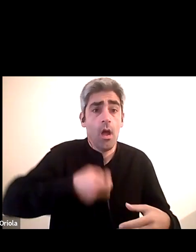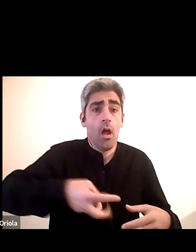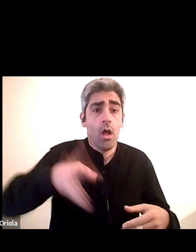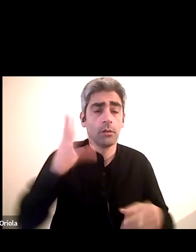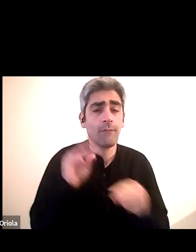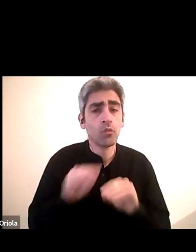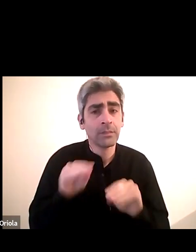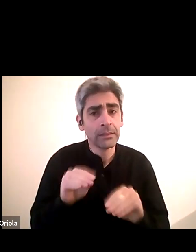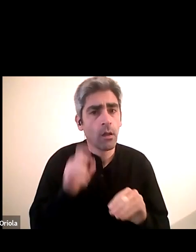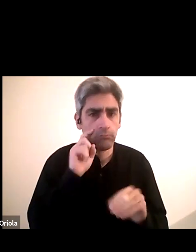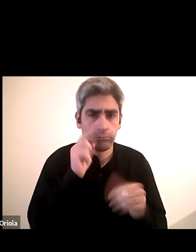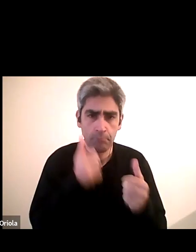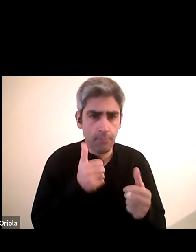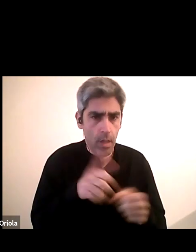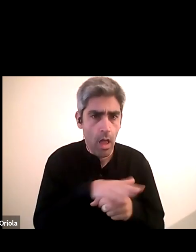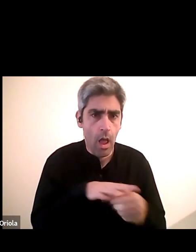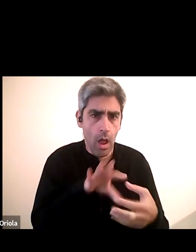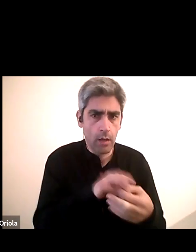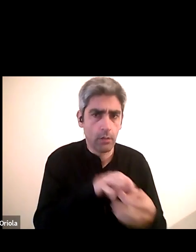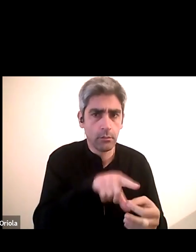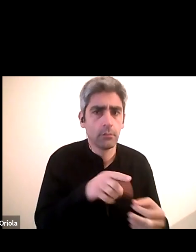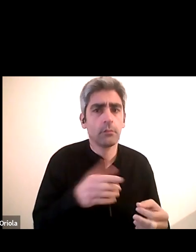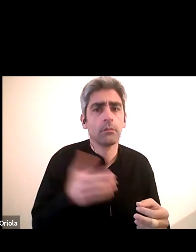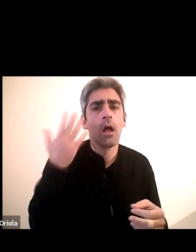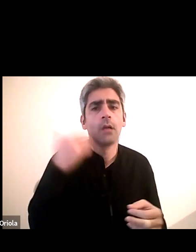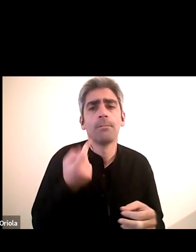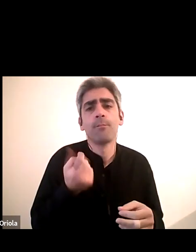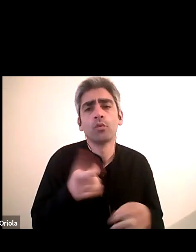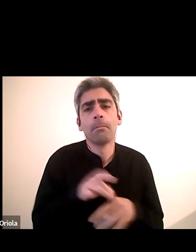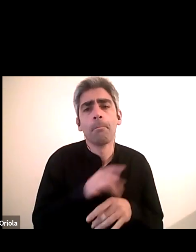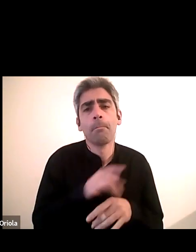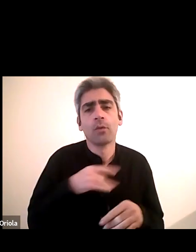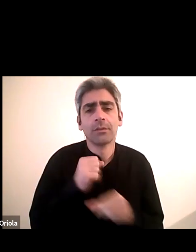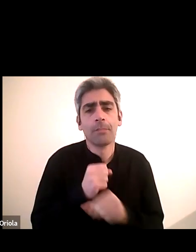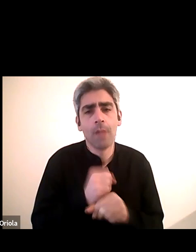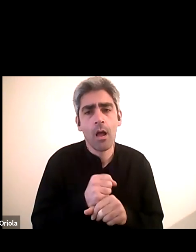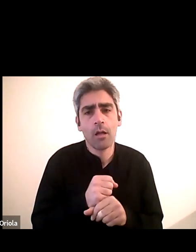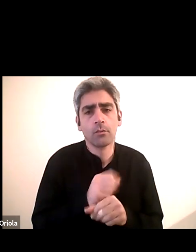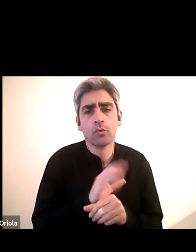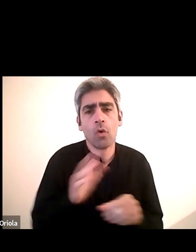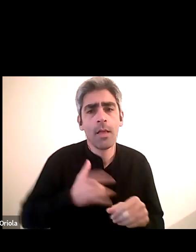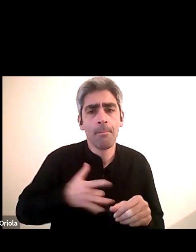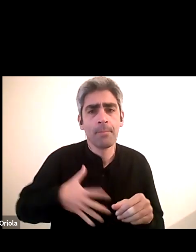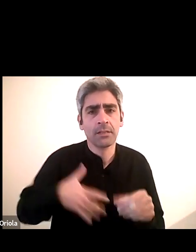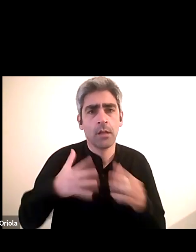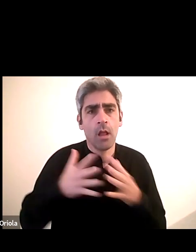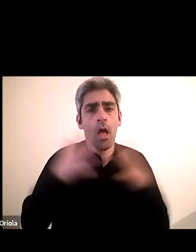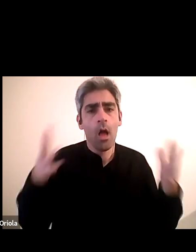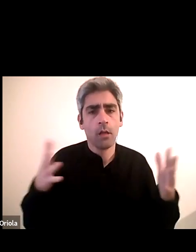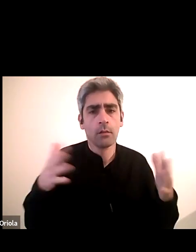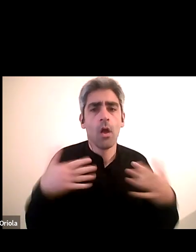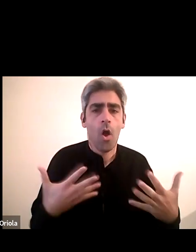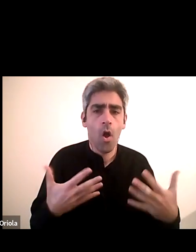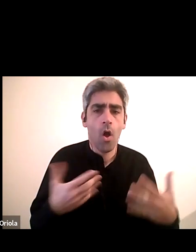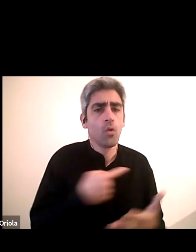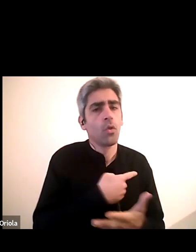formação consolidada nessa área. Passámos de ter poucos médicos do trabalho apenas em empresas de referência a ter a